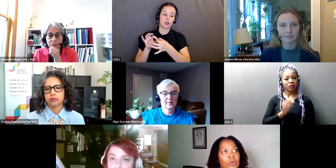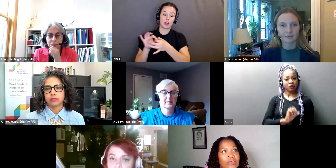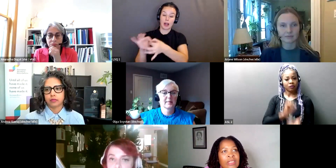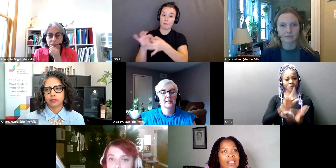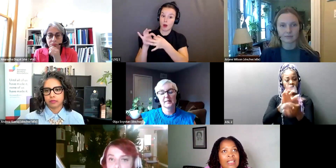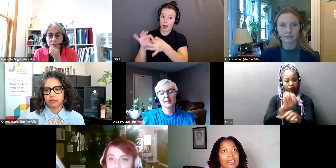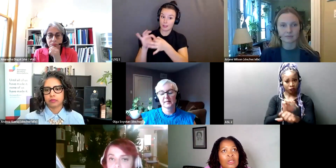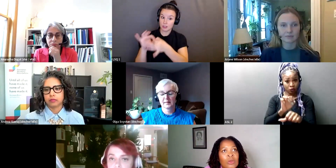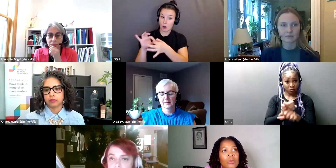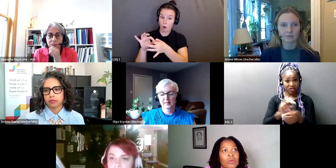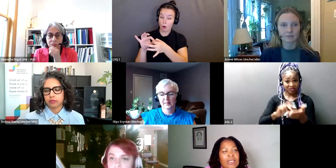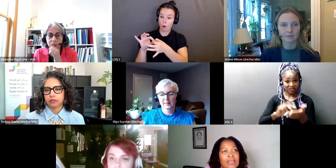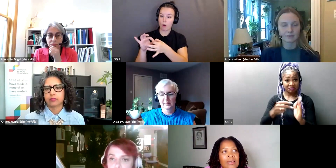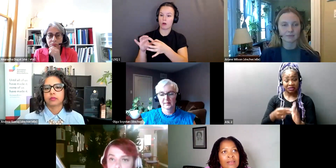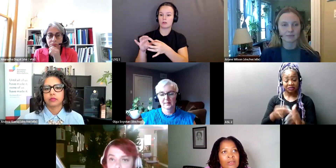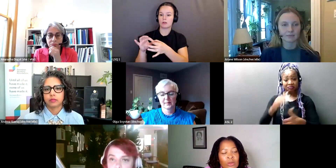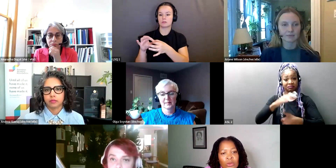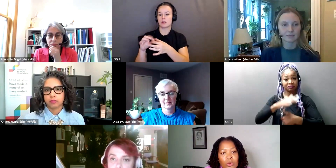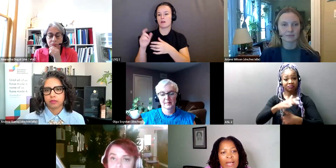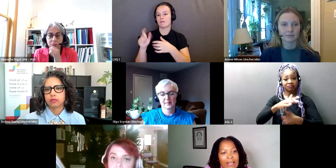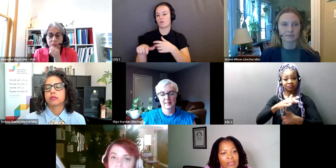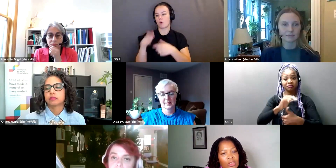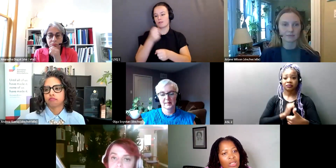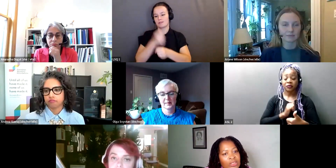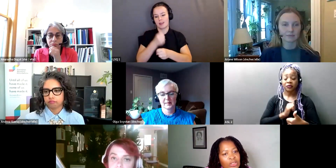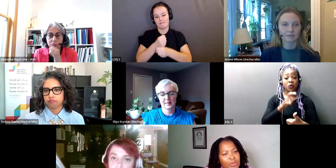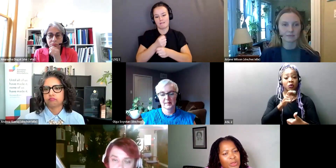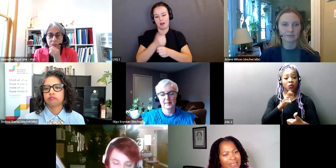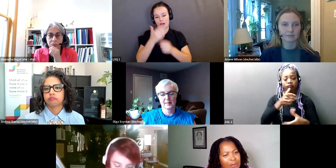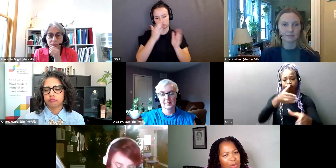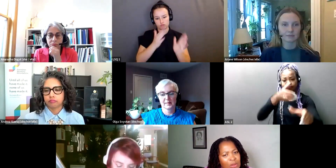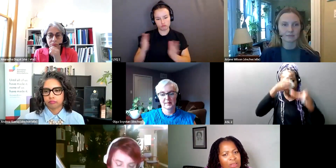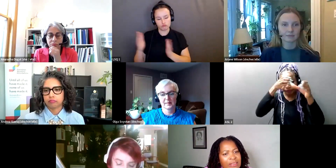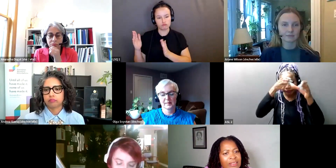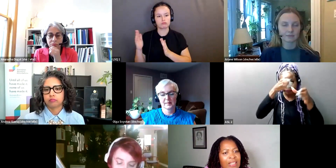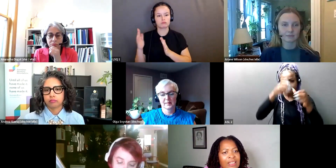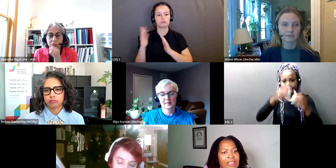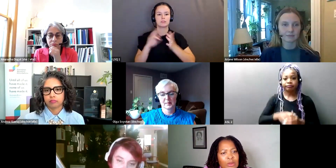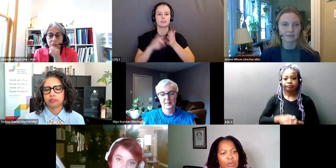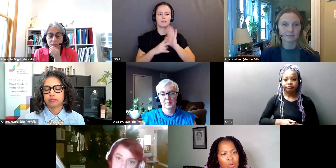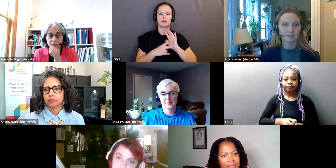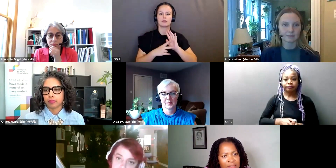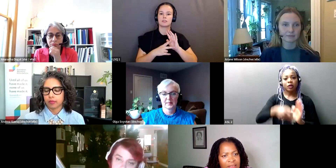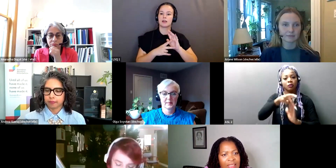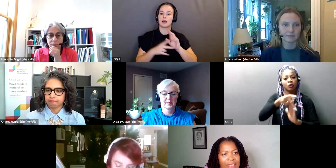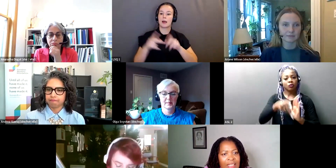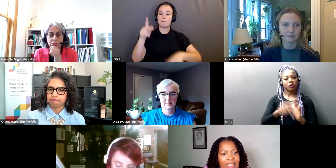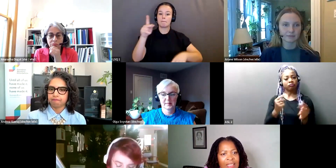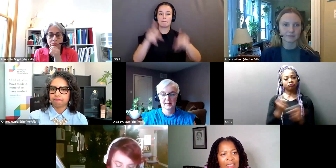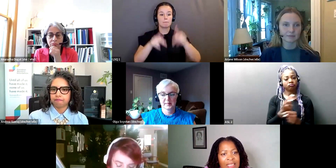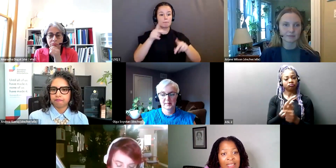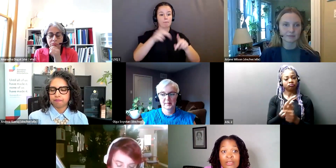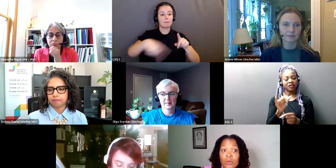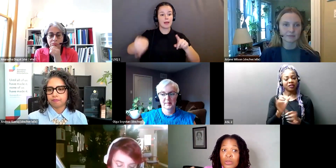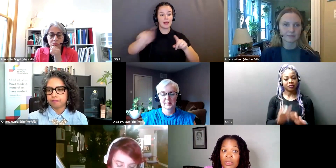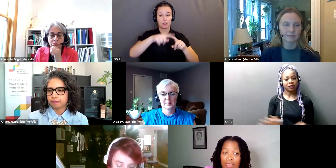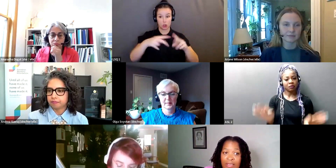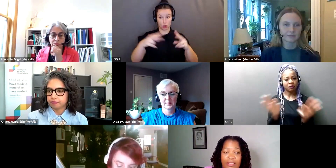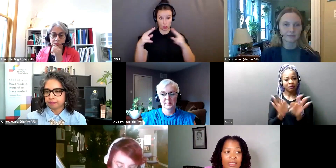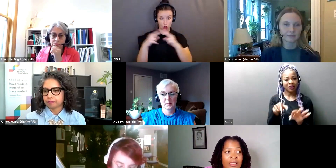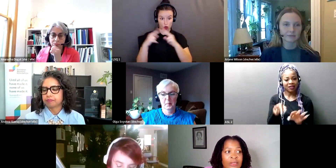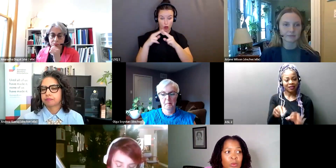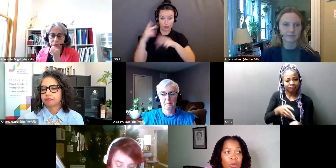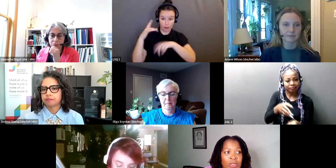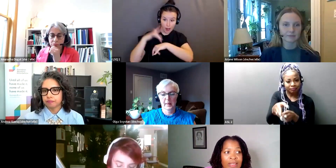de travailler d'une certaine façon, c'est-à-dire d'inclure les personnes qui ont les